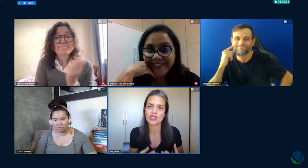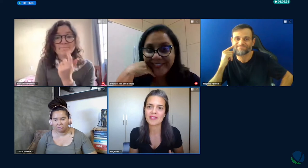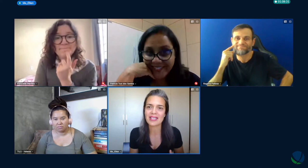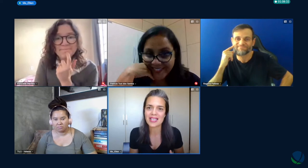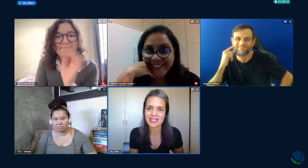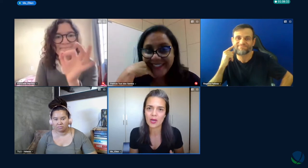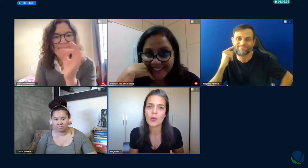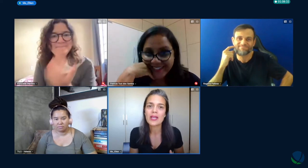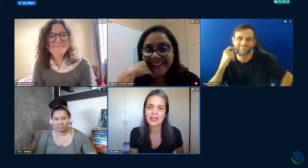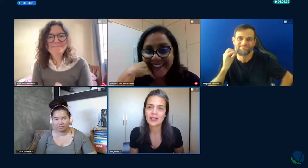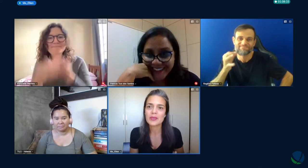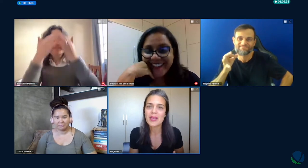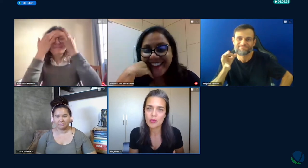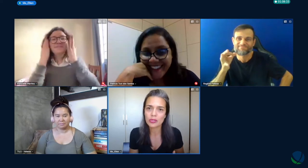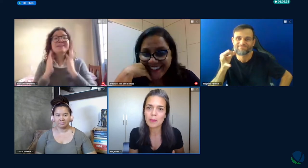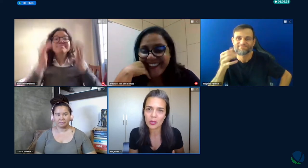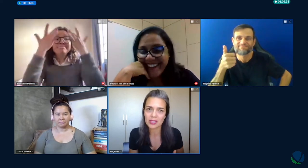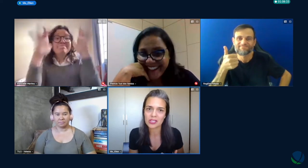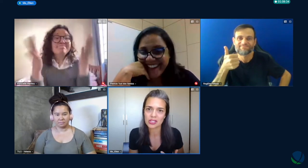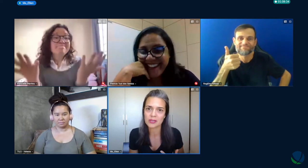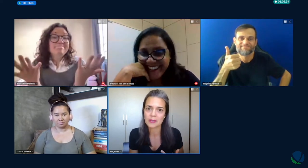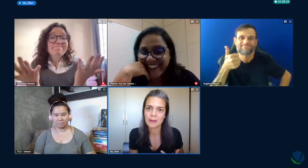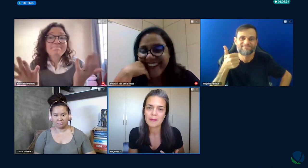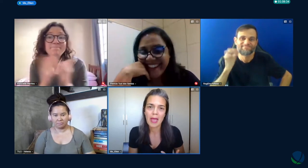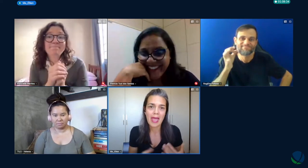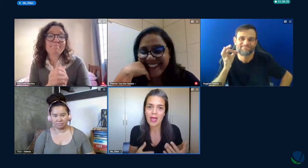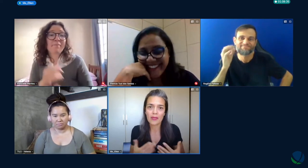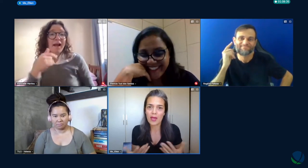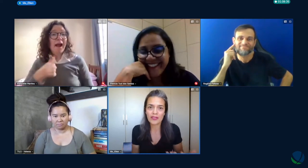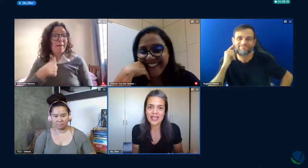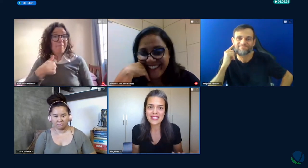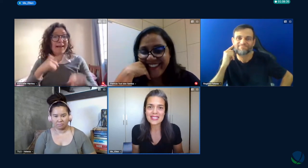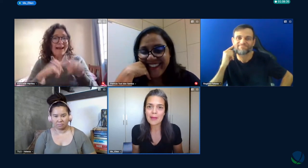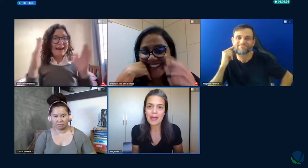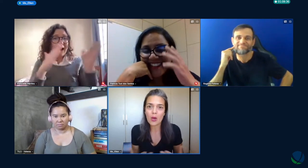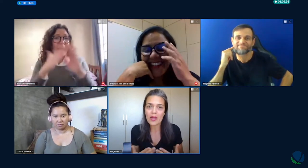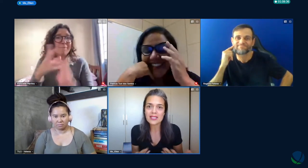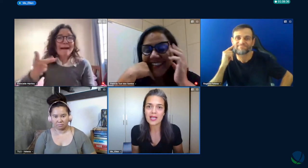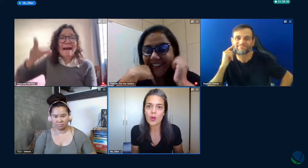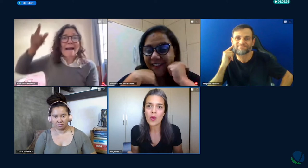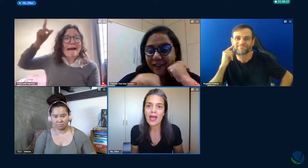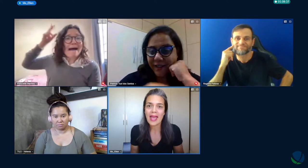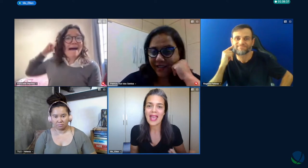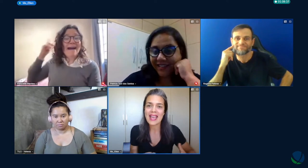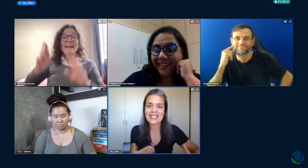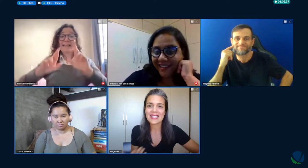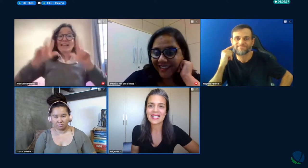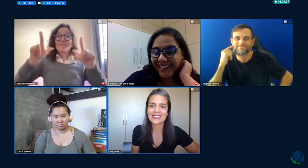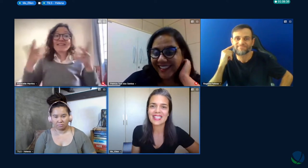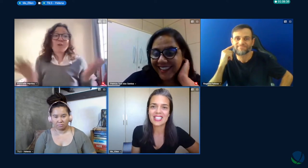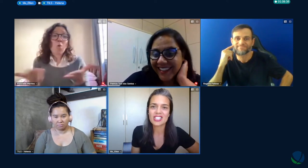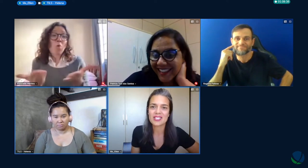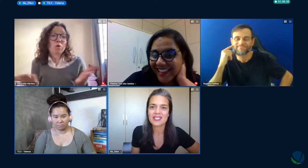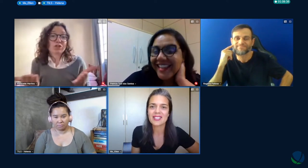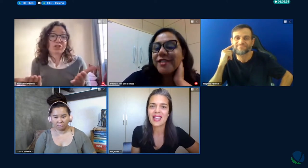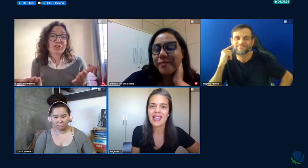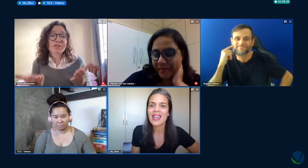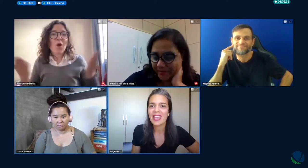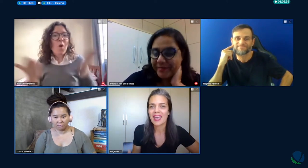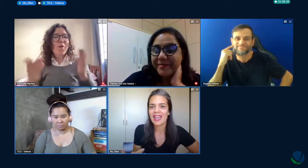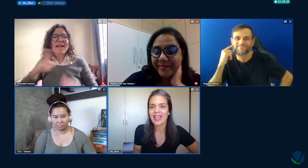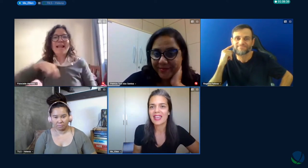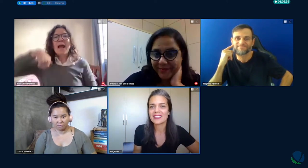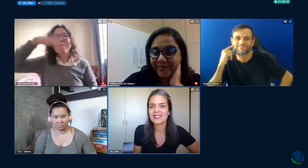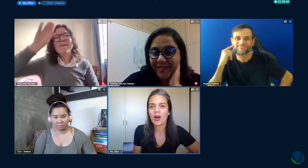desse processo de avaliação? Então, isso é muito importante. Eu fiquei sem saber quais são essas características,